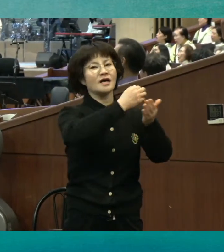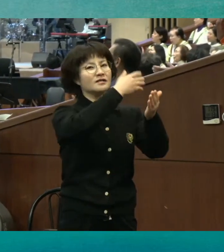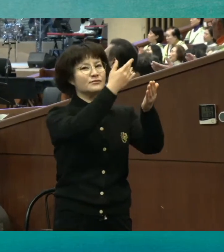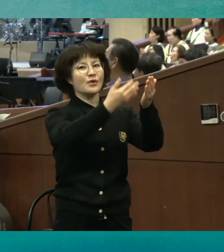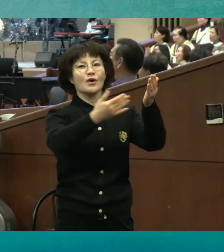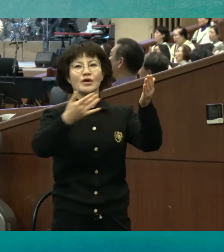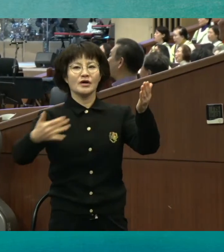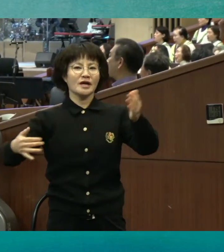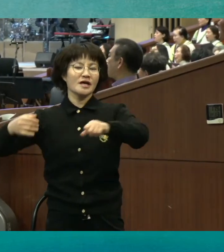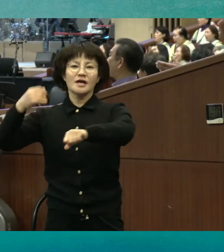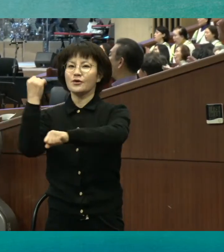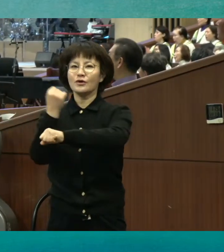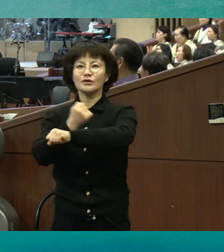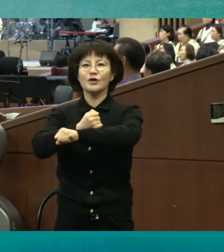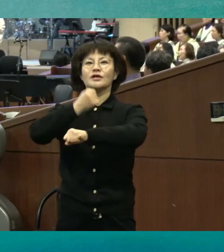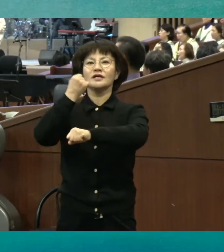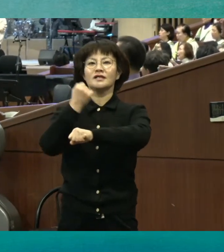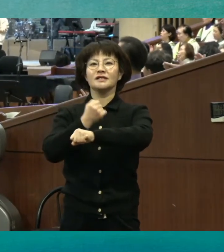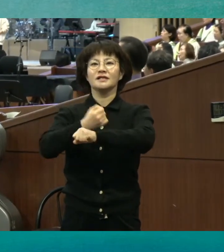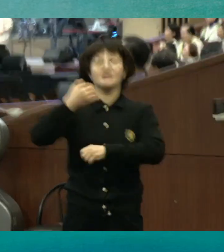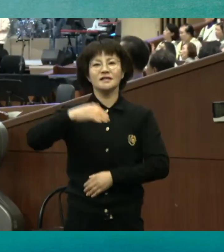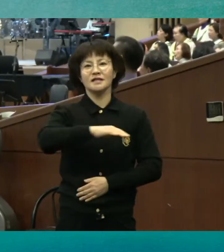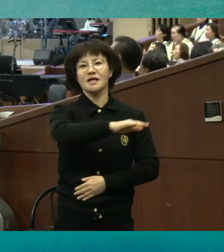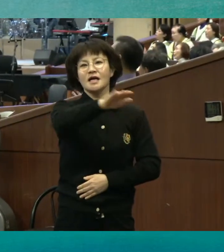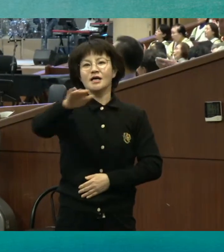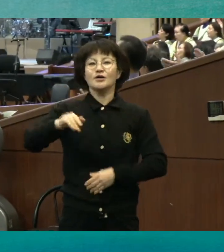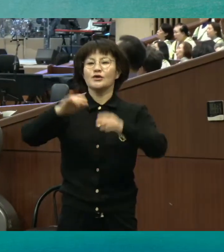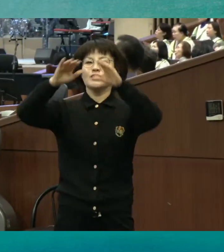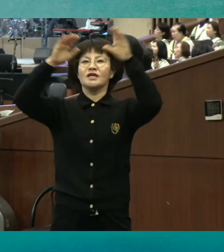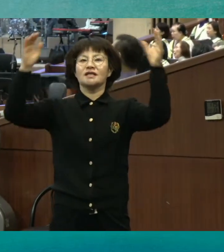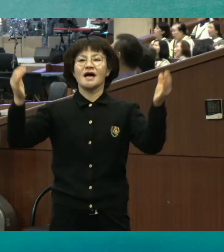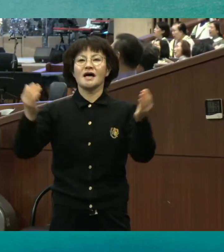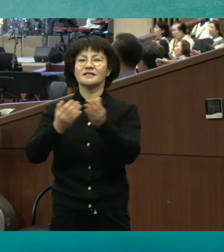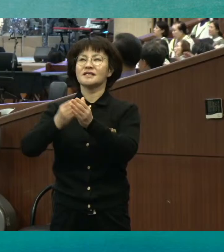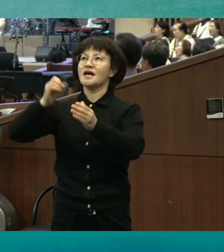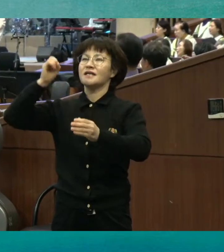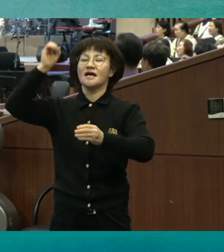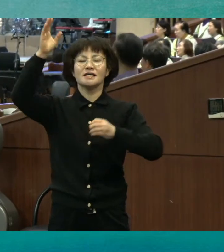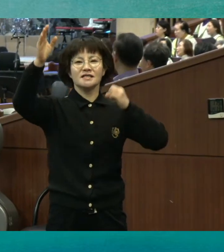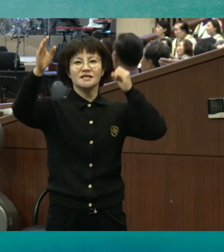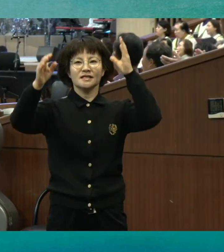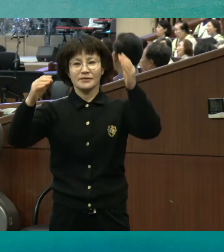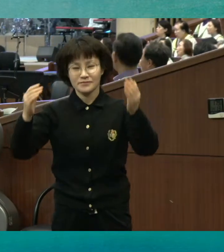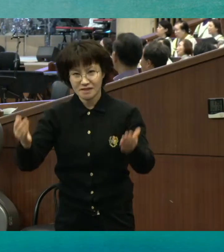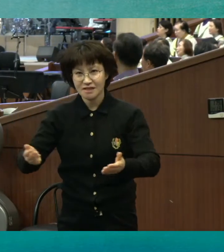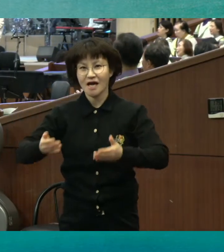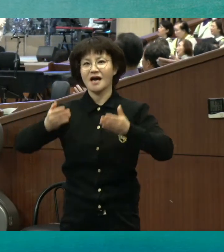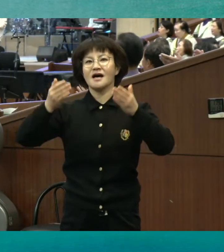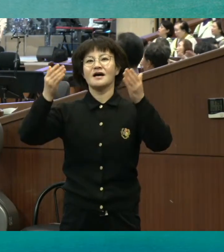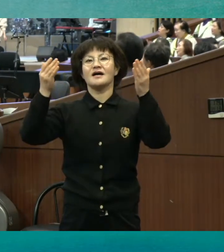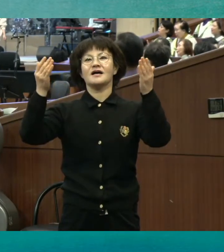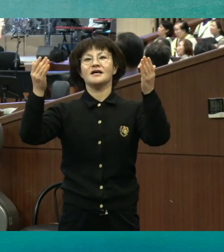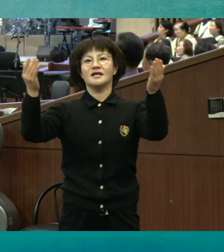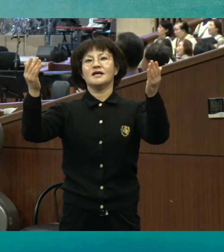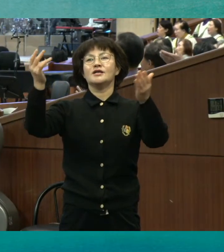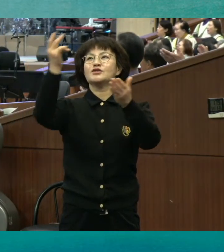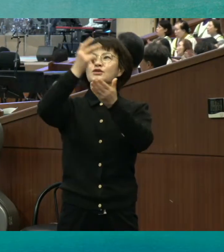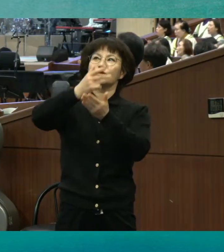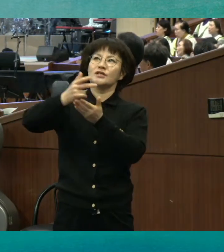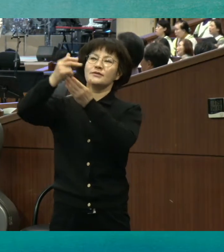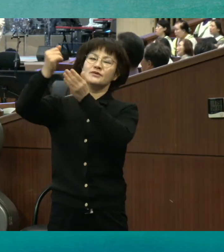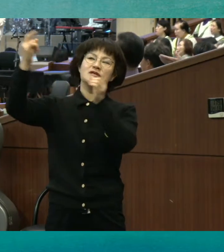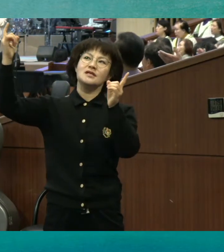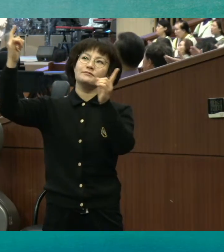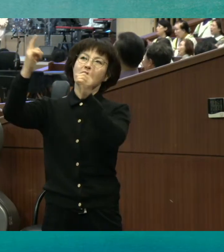거룩한 보혈의 공로를 우리 다 찬양을 합시다.